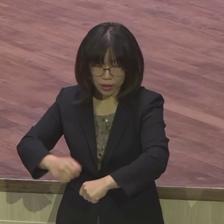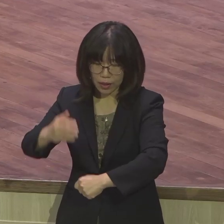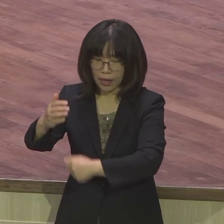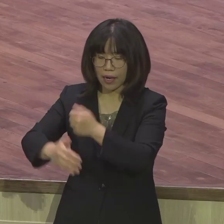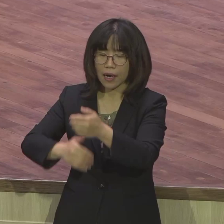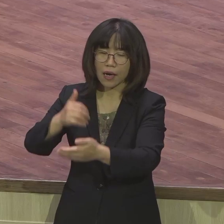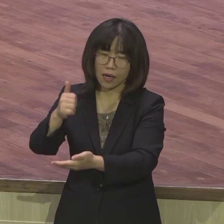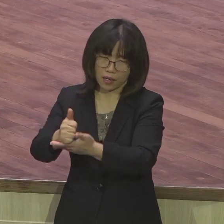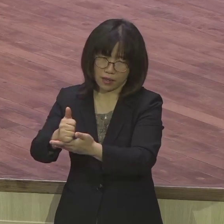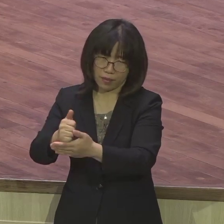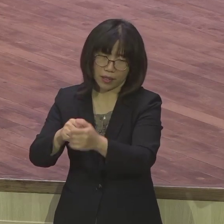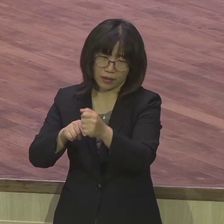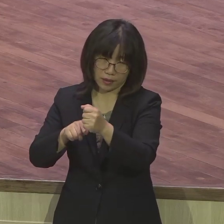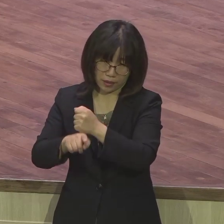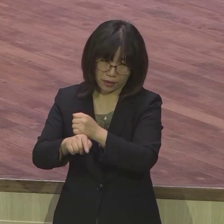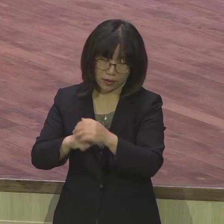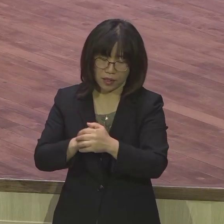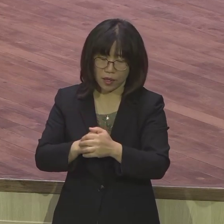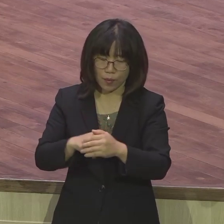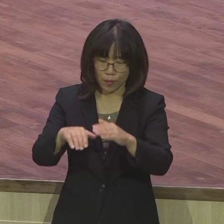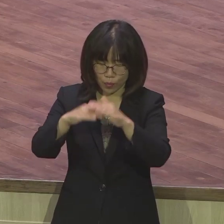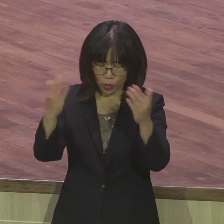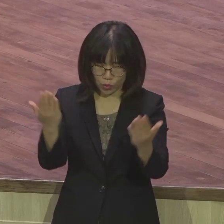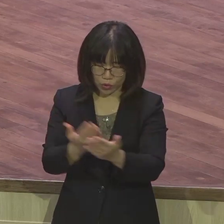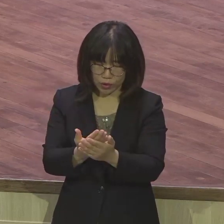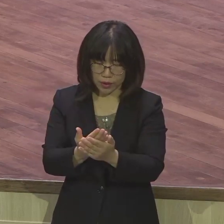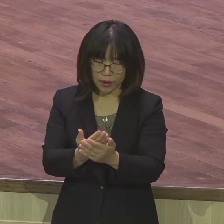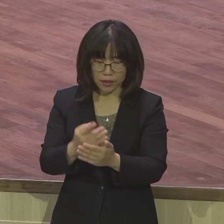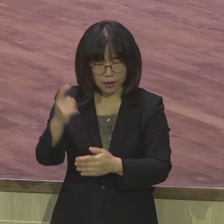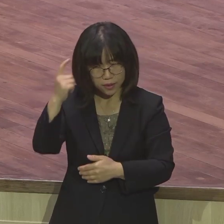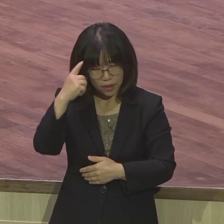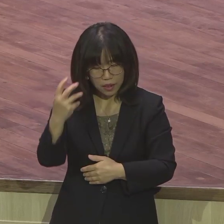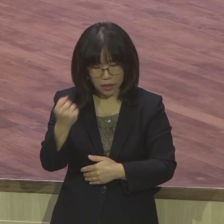무너뜨리며 모든 생각을 사로잡아 그리스도에게 복종하니.